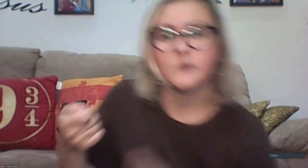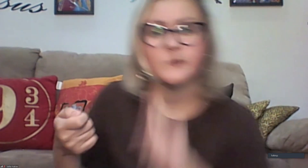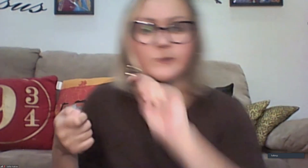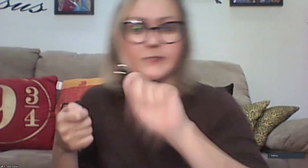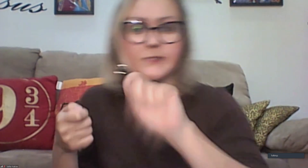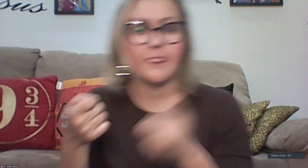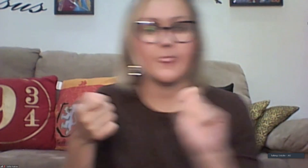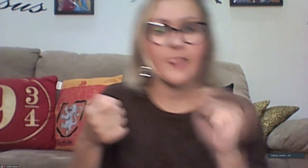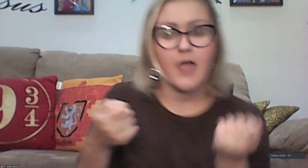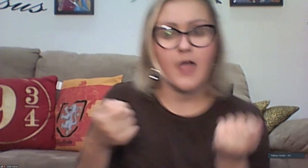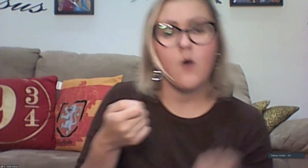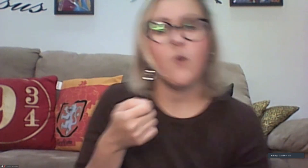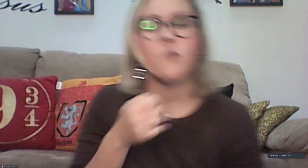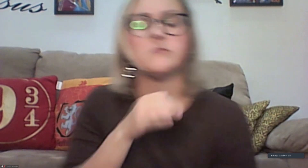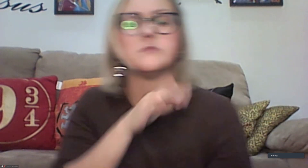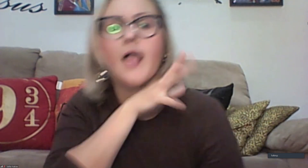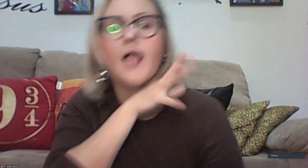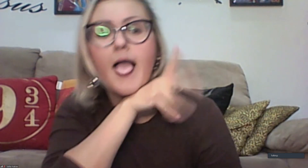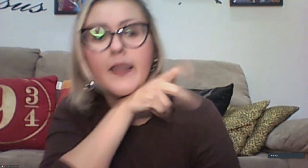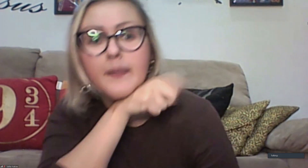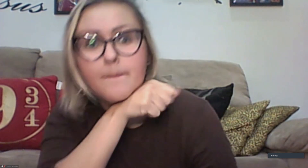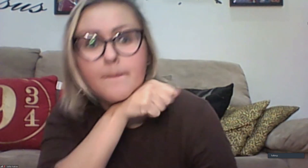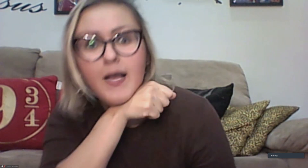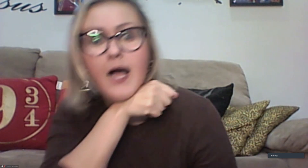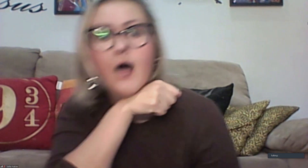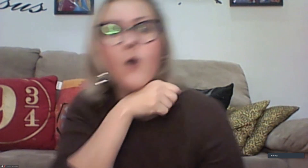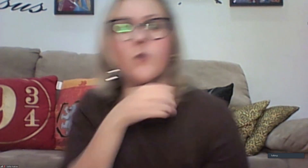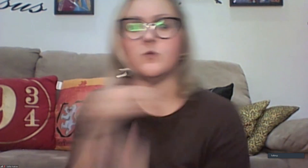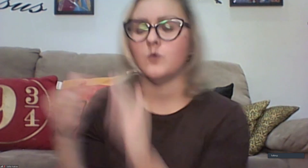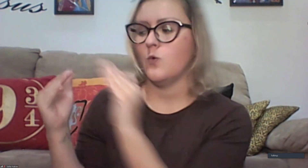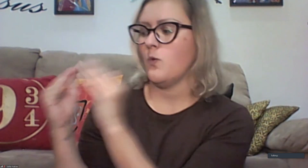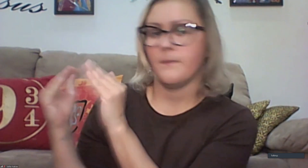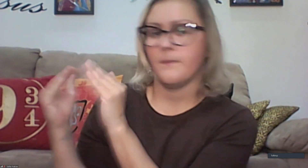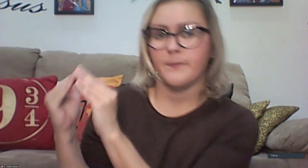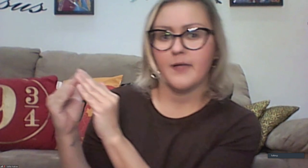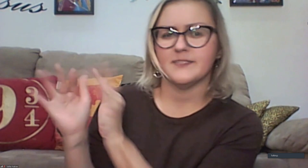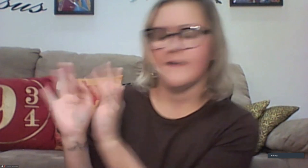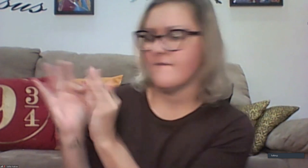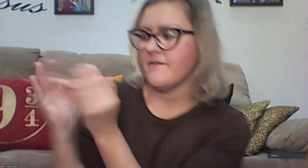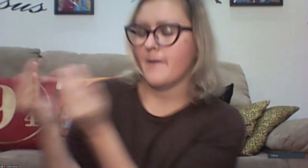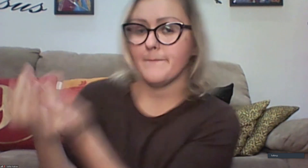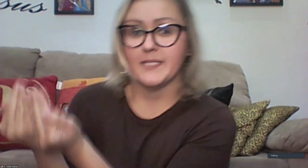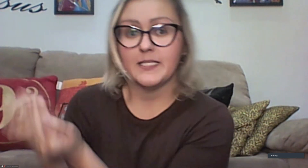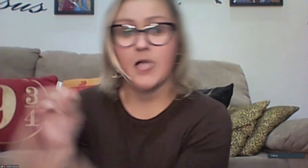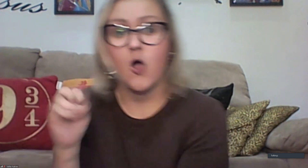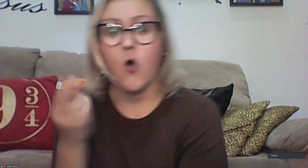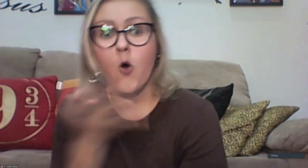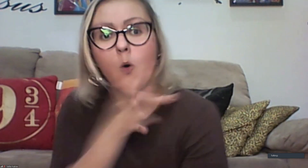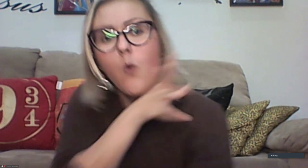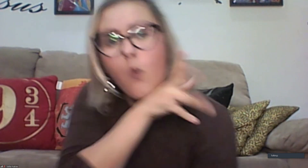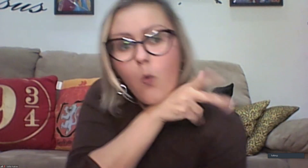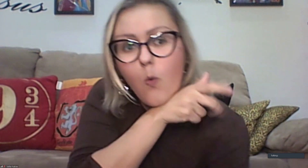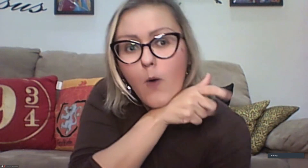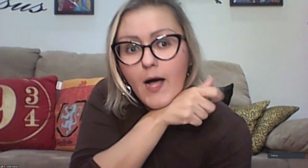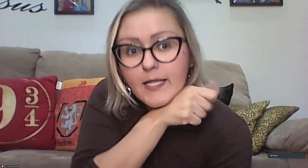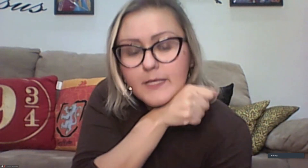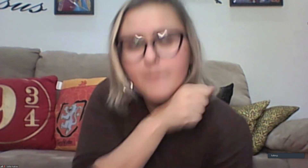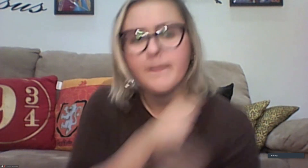são os sinais desses animais? Né? Eu vou fazer uma casa, não sei, uma família, um